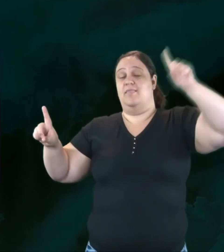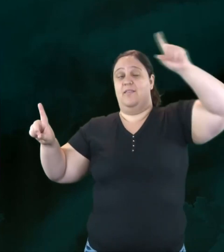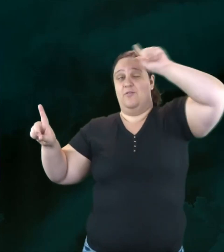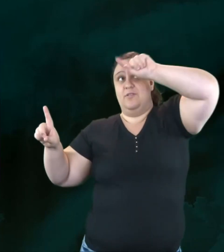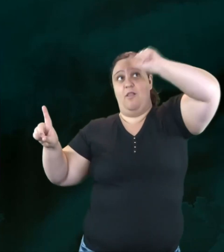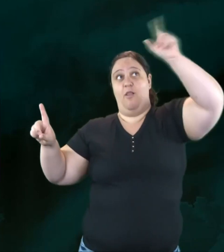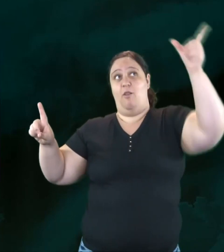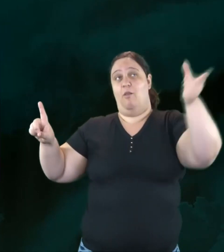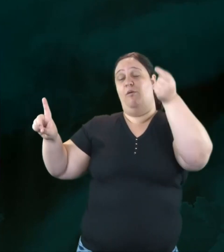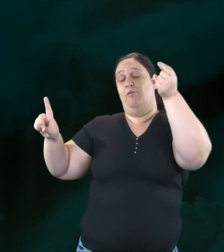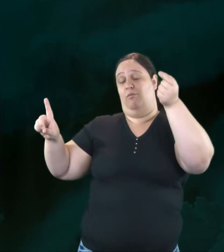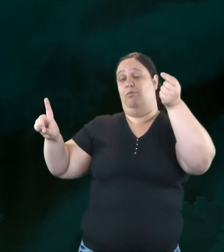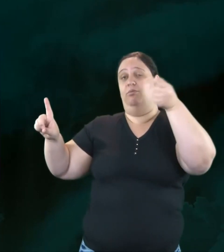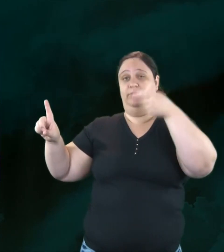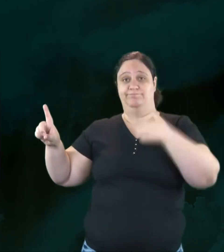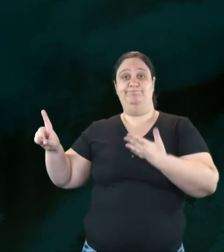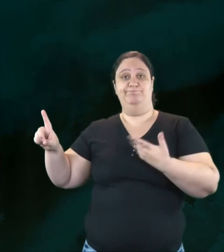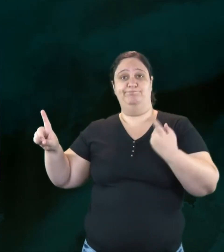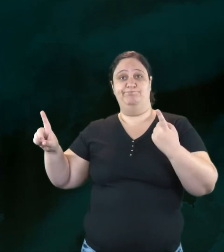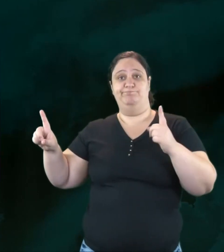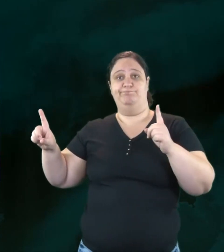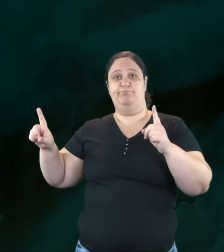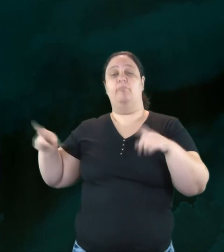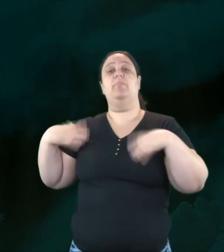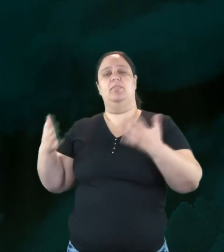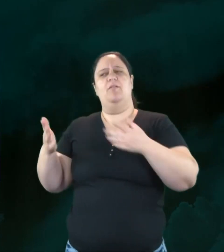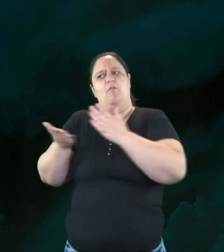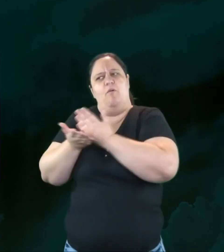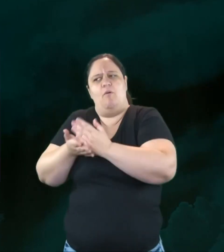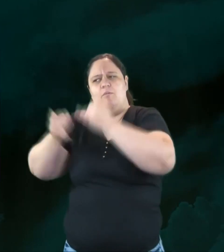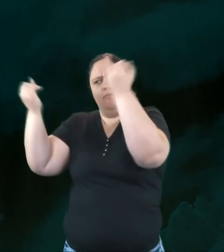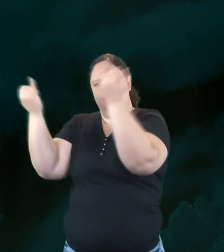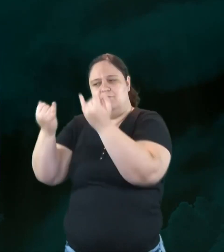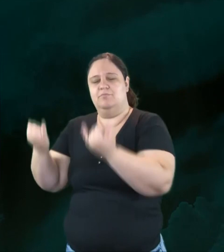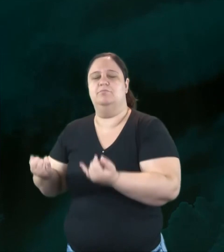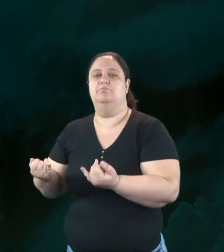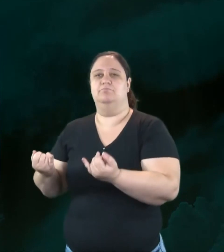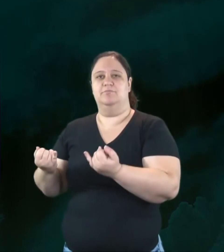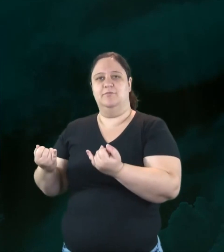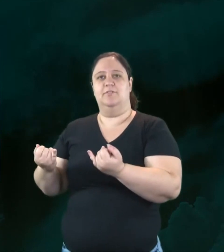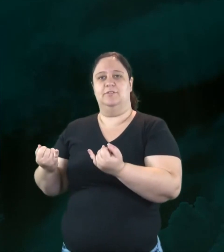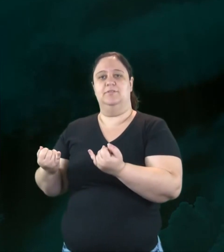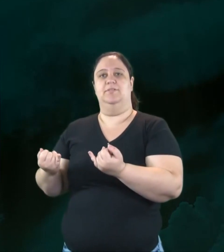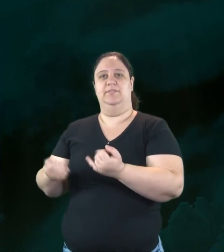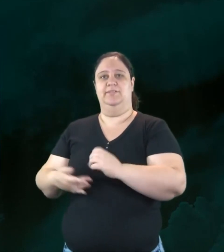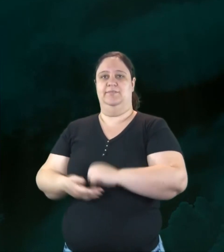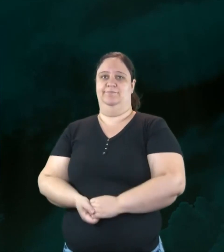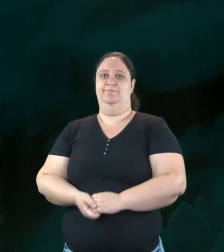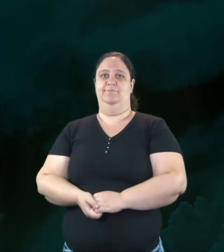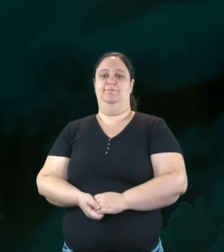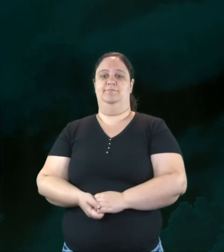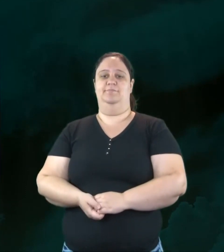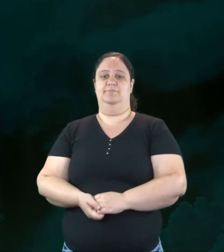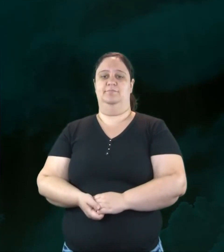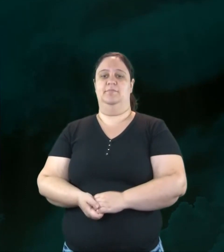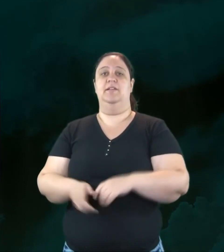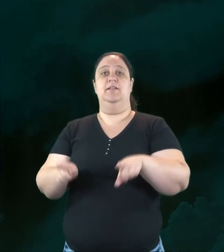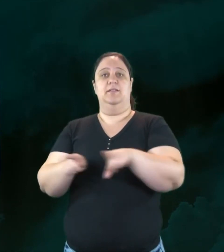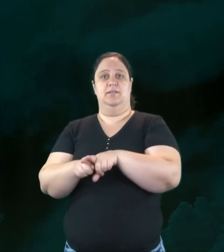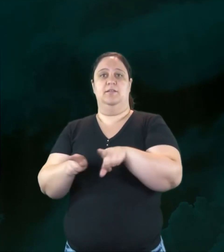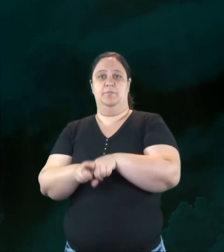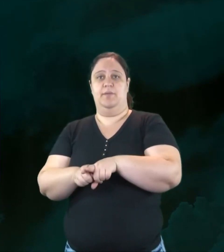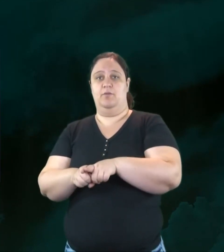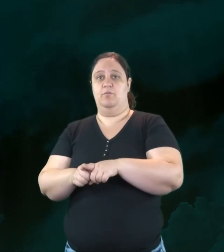Portanto, essa idolatria foi introduzida pelos Semiramis e foi introduzida